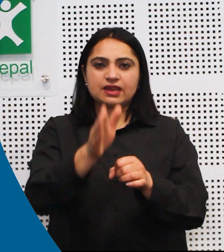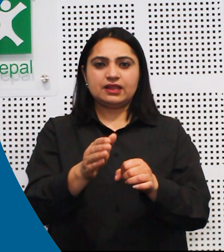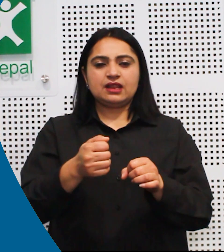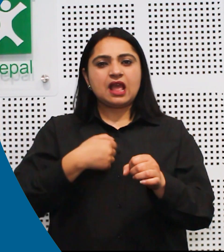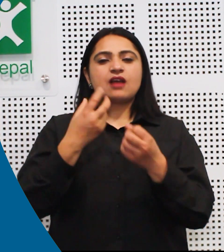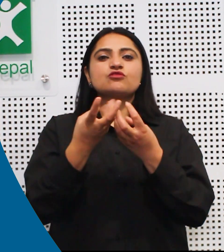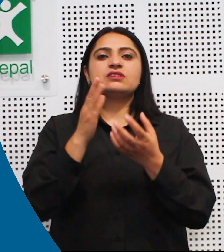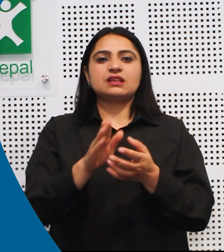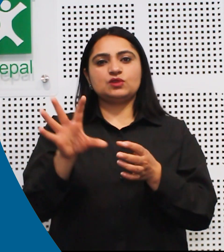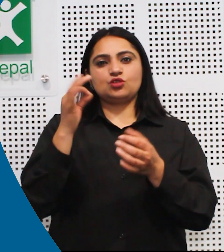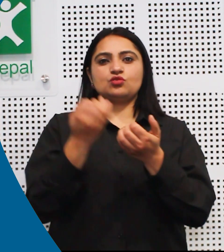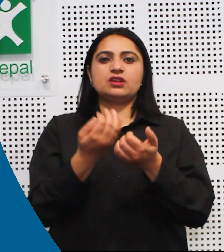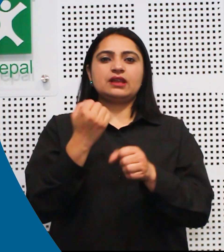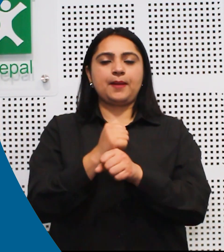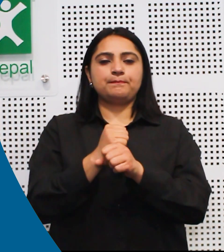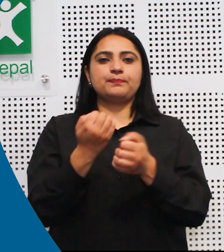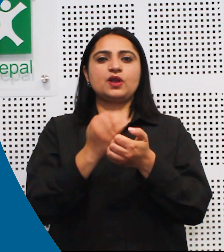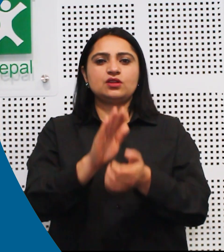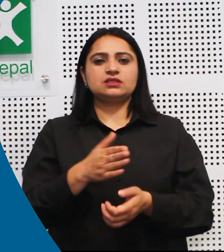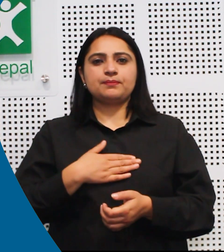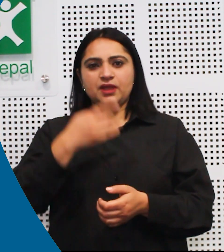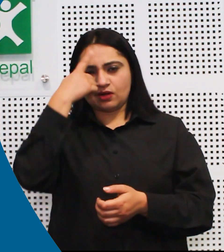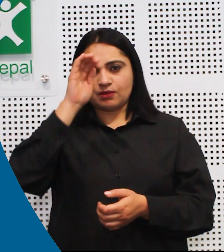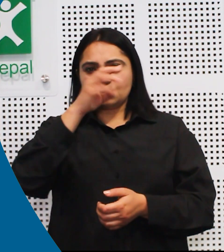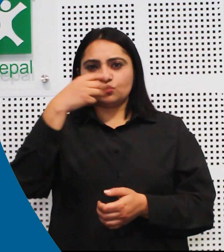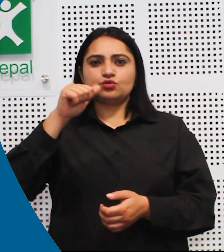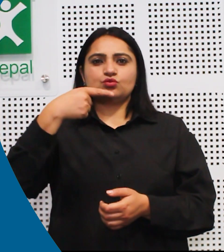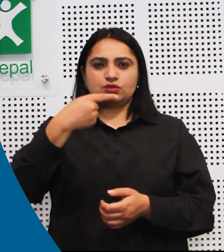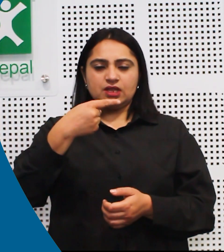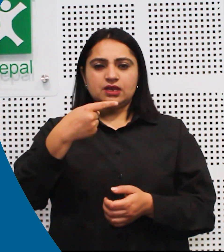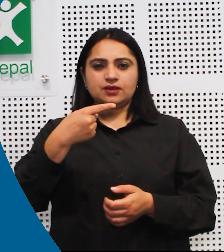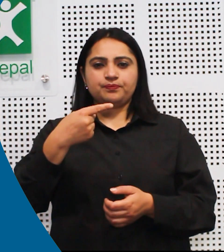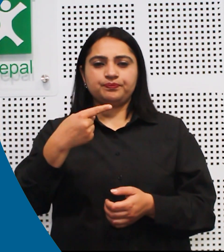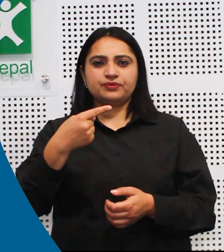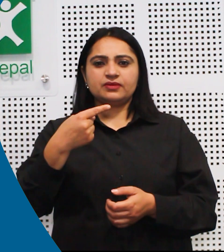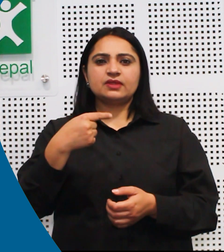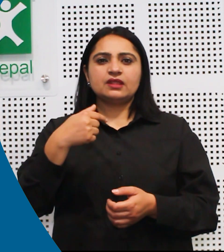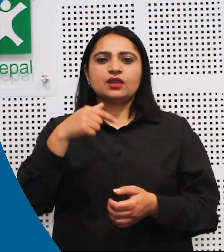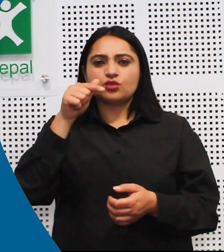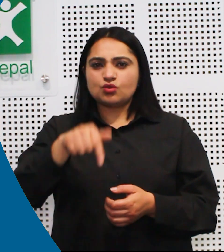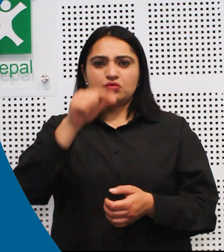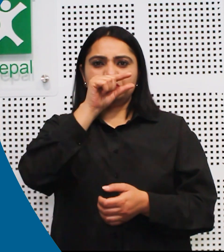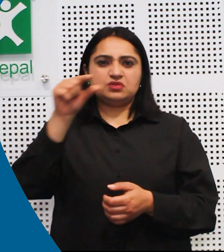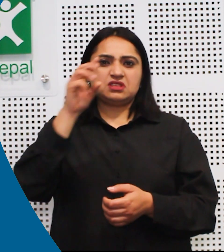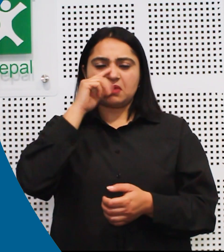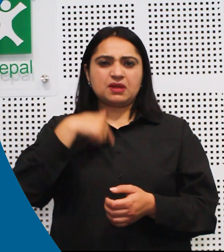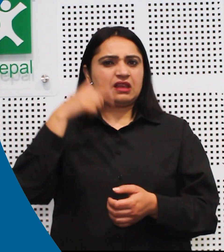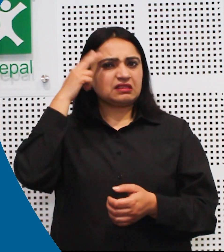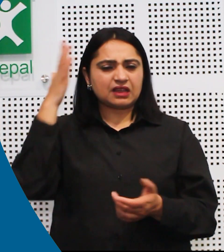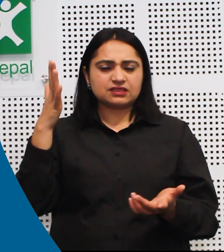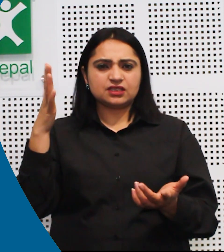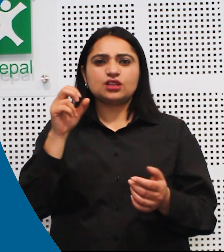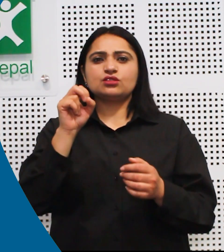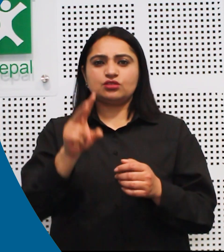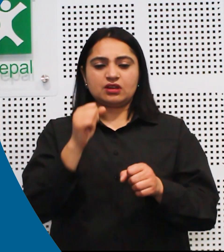आफ्नो हिसाबले छनौट गर्ने काम गर्छ। मेरो नाम सुजन भट्टराई, मदन पोखरा 8। यो विषयमा त मलाई खासै थाहा छैन,